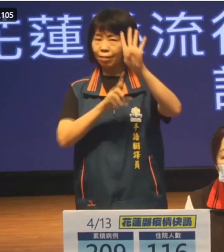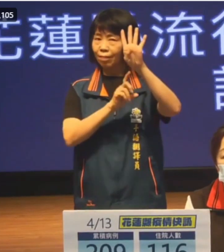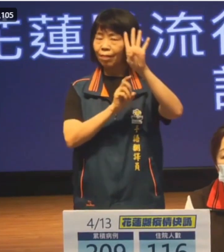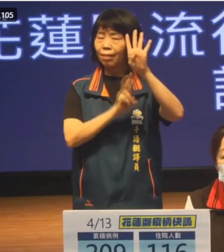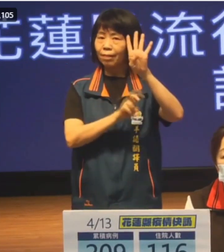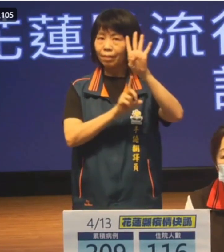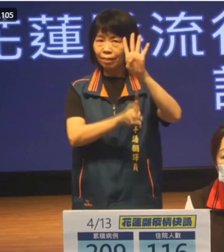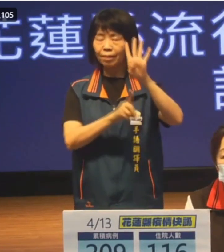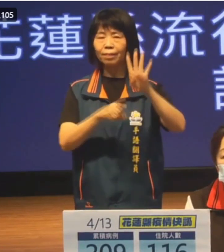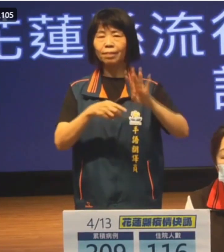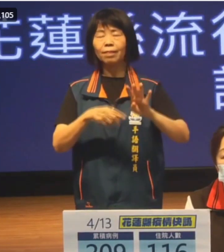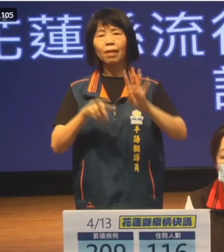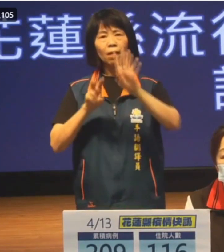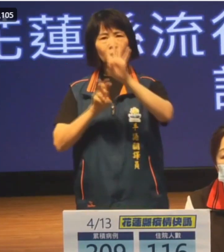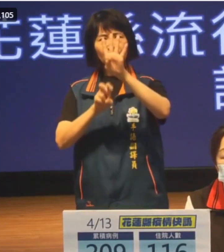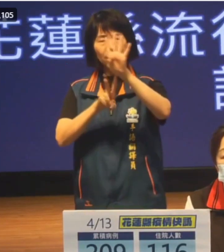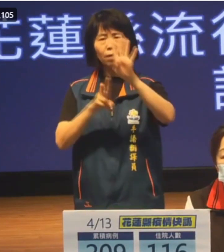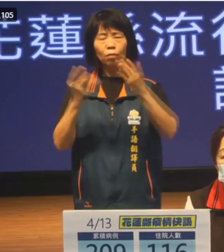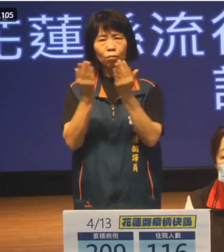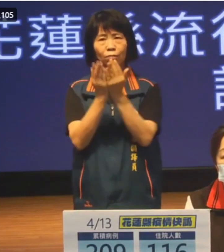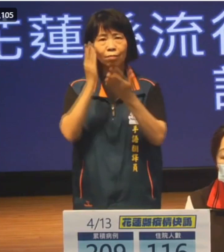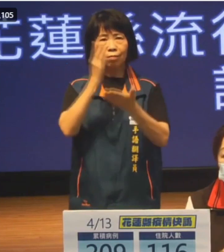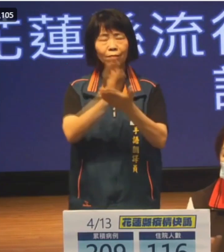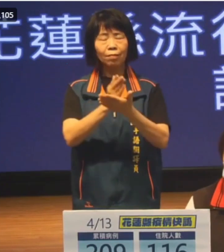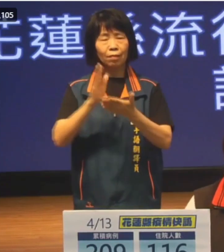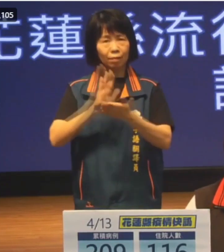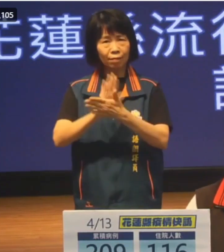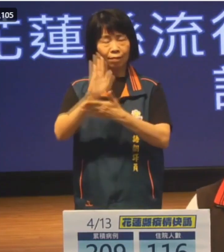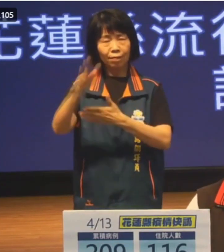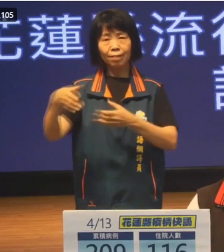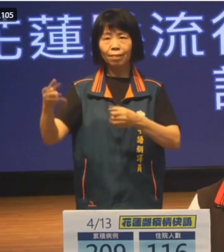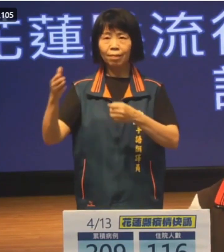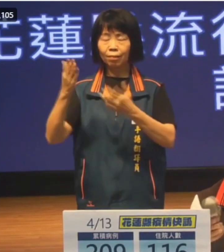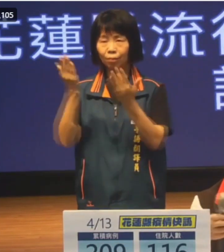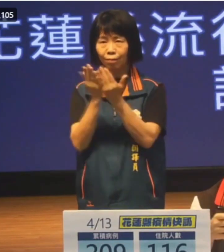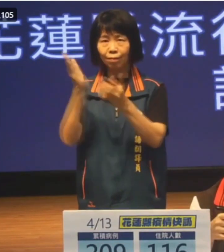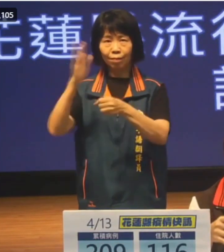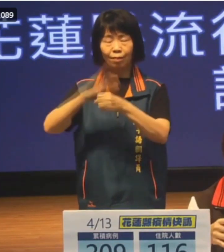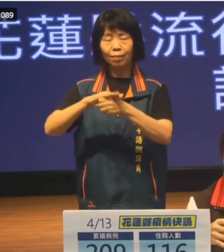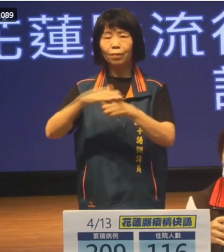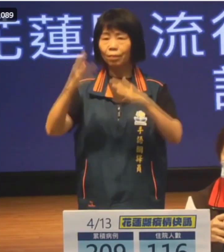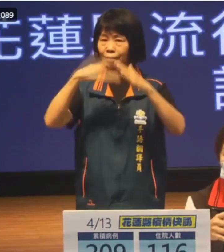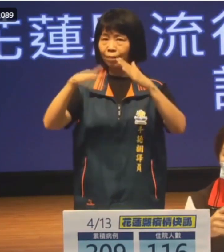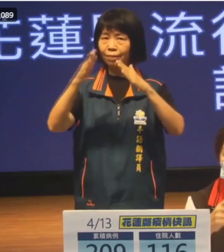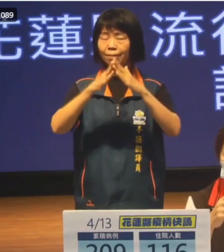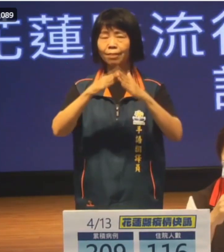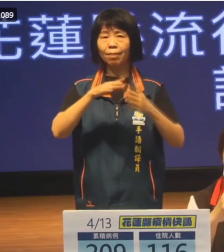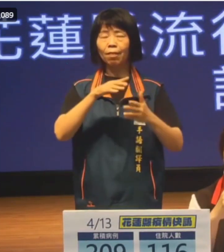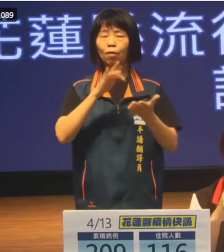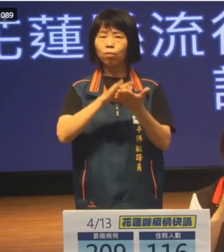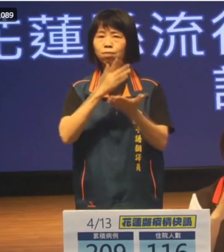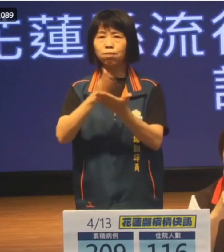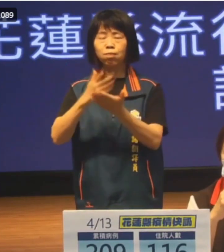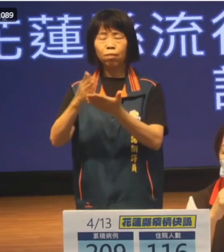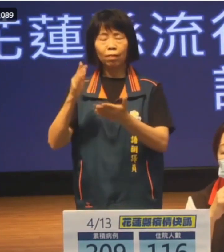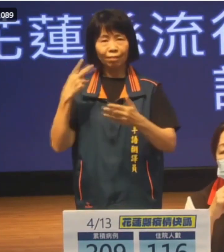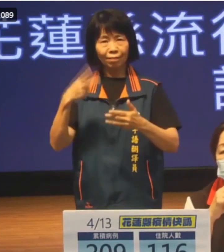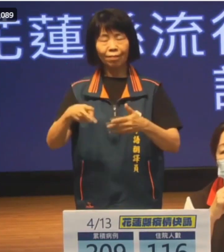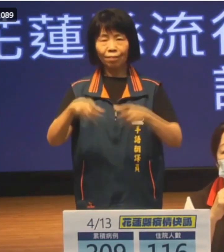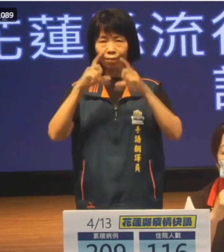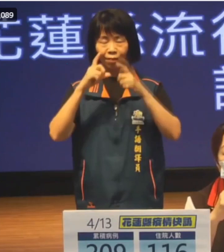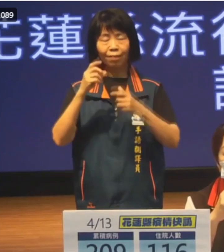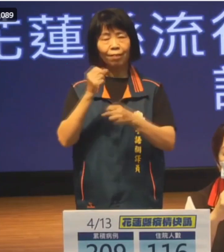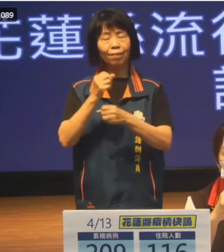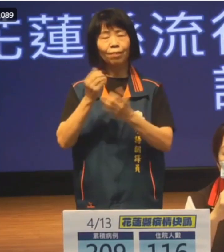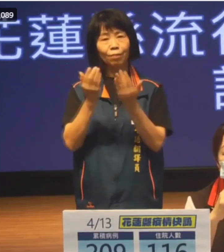五，县府有考虑22日停课择日补课，让学校能够全面清消后再恢复上课吗？ 好， 其